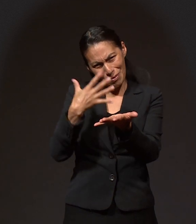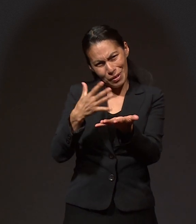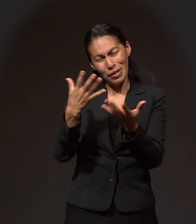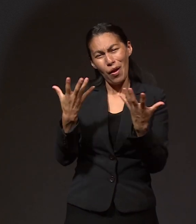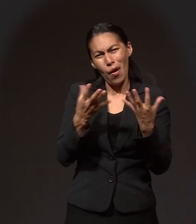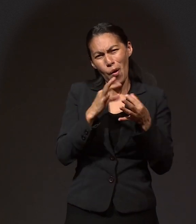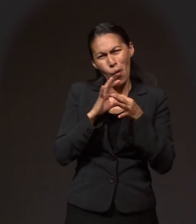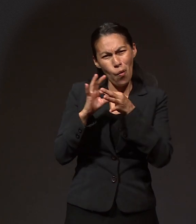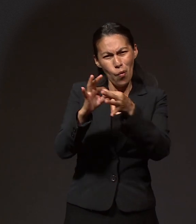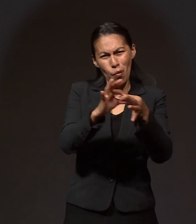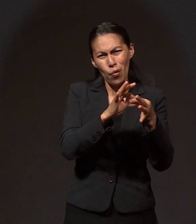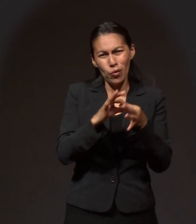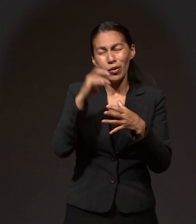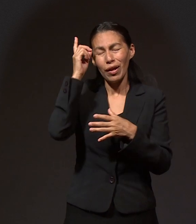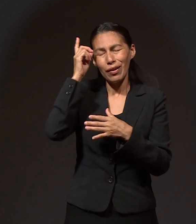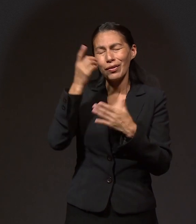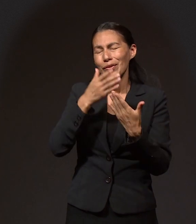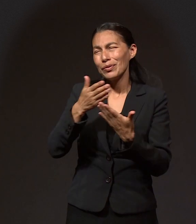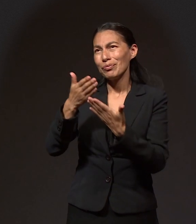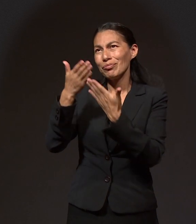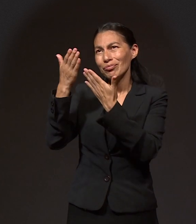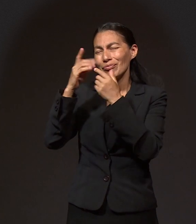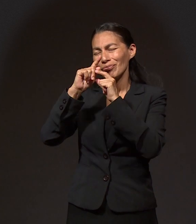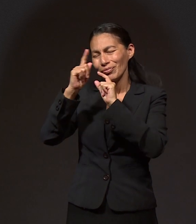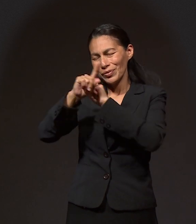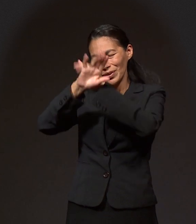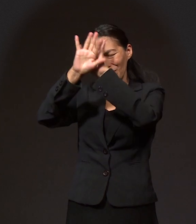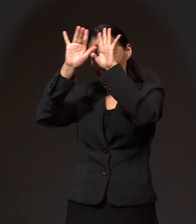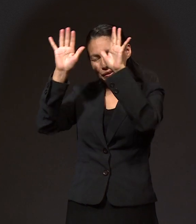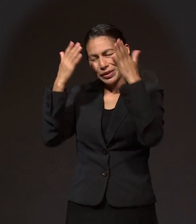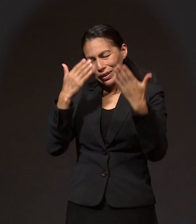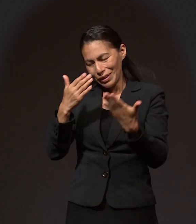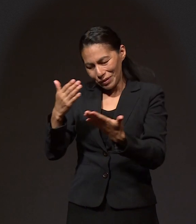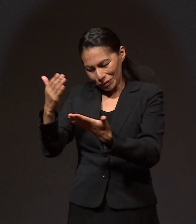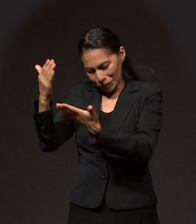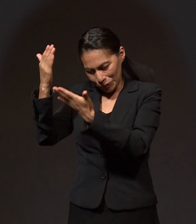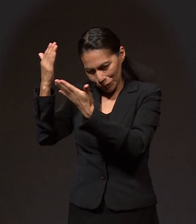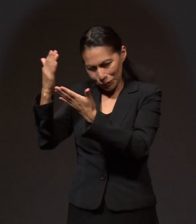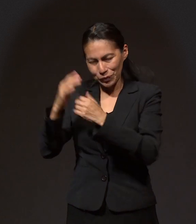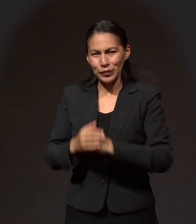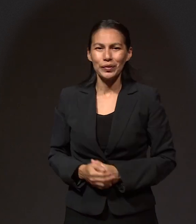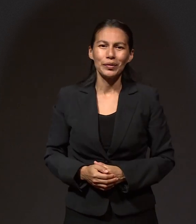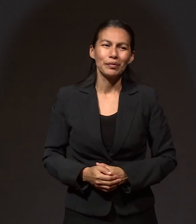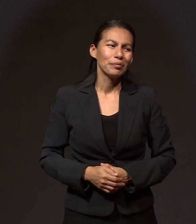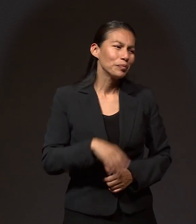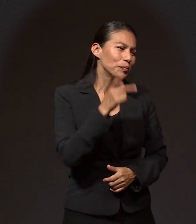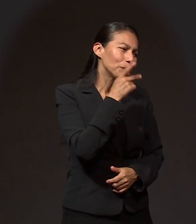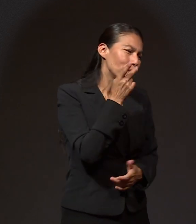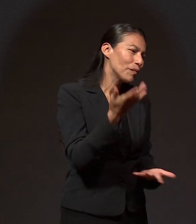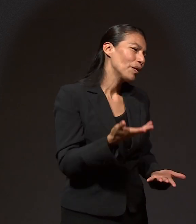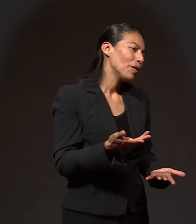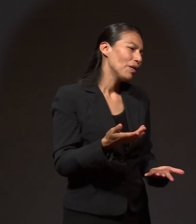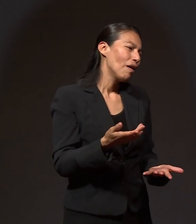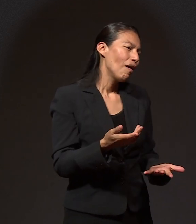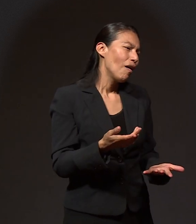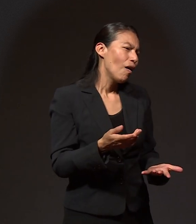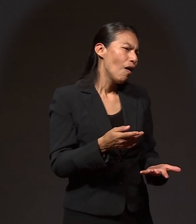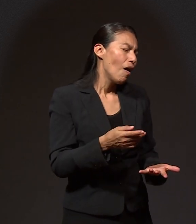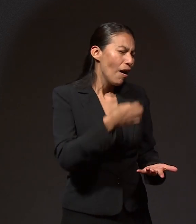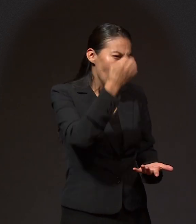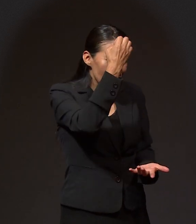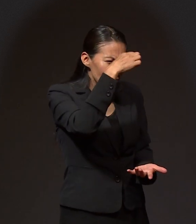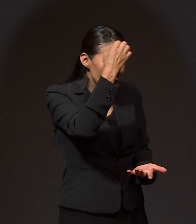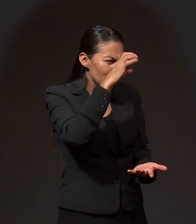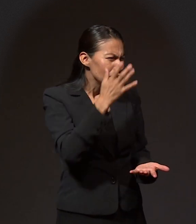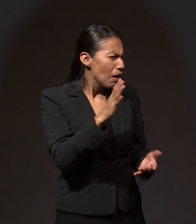este programa. Pastor, cuántas experiencias que ha vivido en oración.